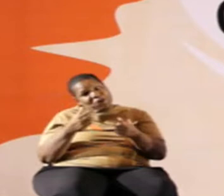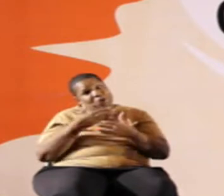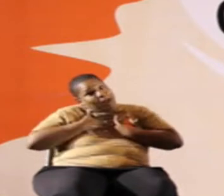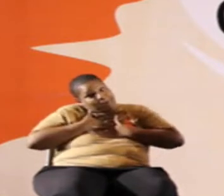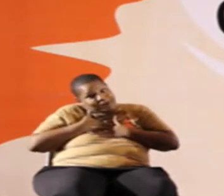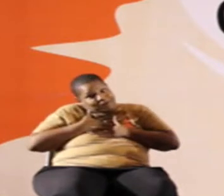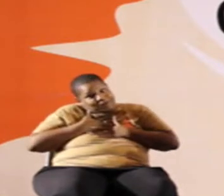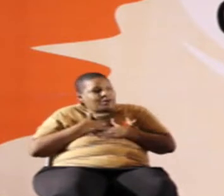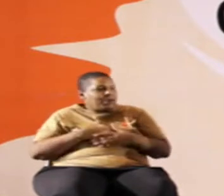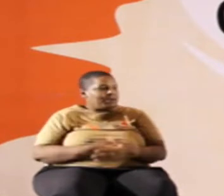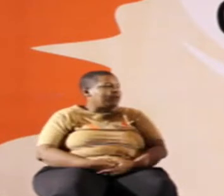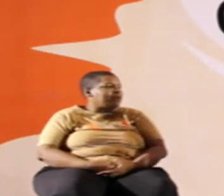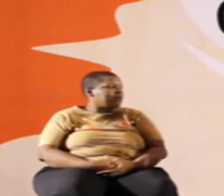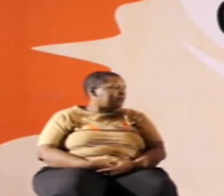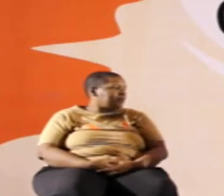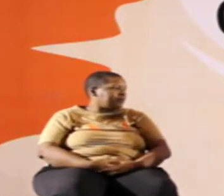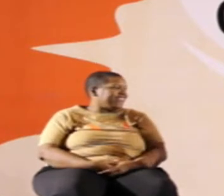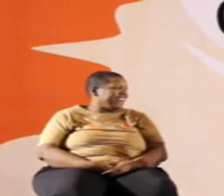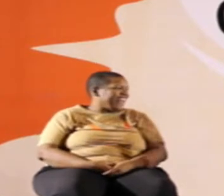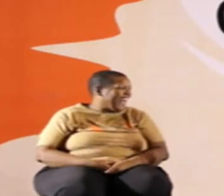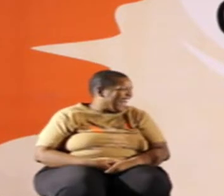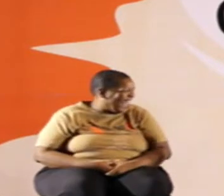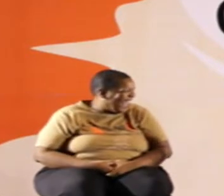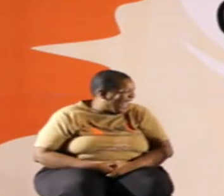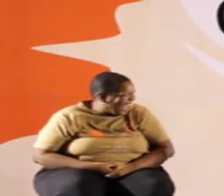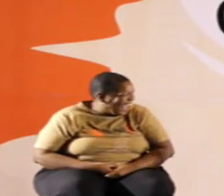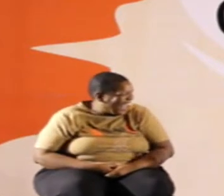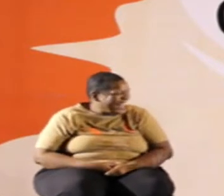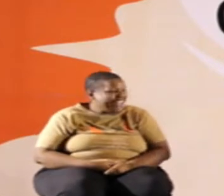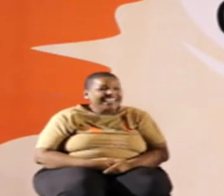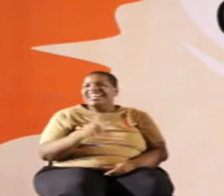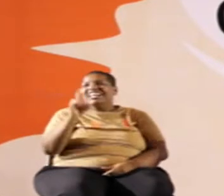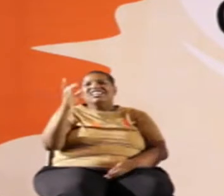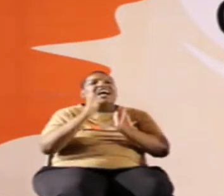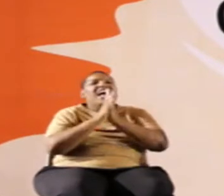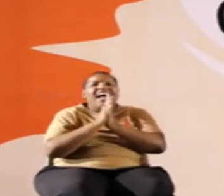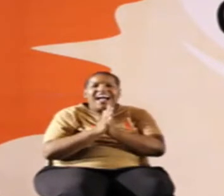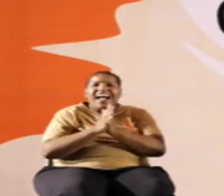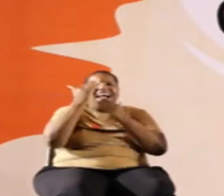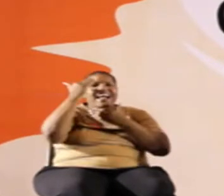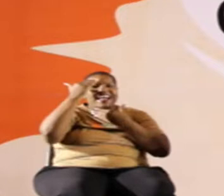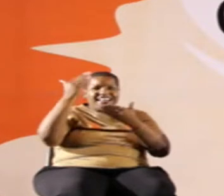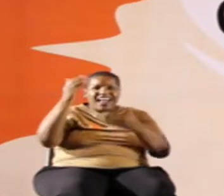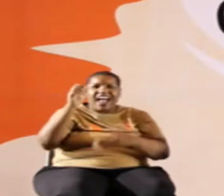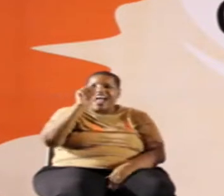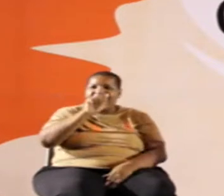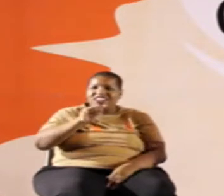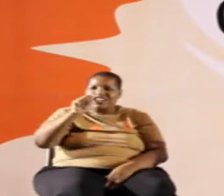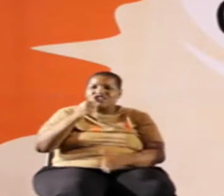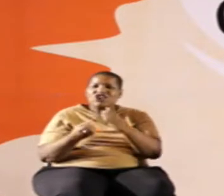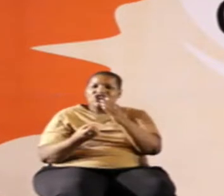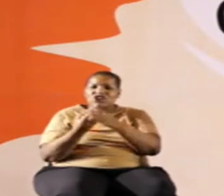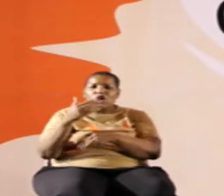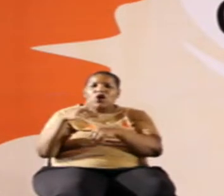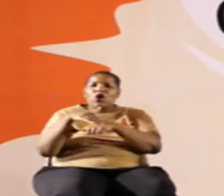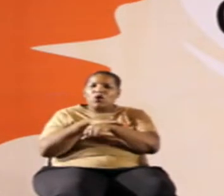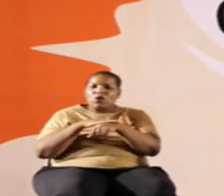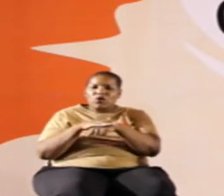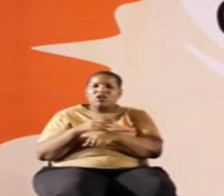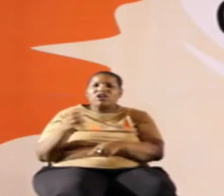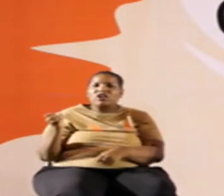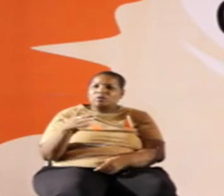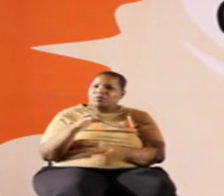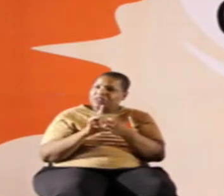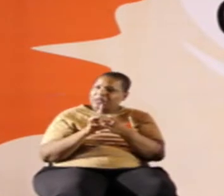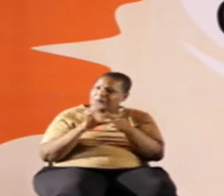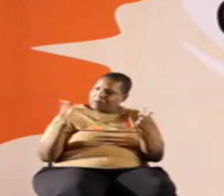mim. Para mim também. Bom, eu só quero agradecer. Agradecer à associação que criou os Diálogos Contemporâneos, que me